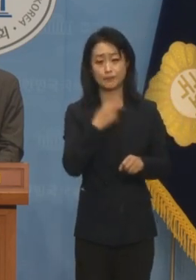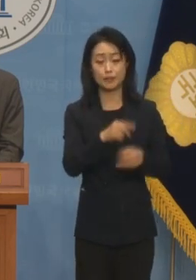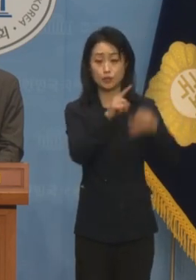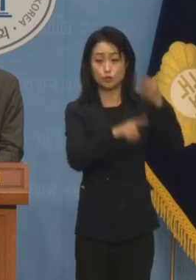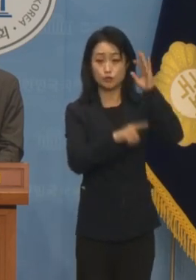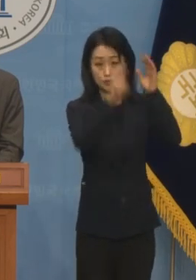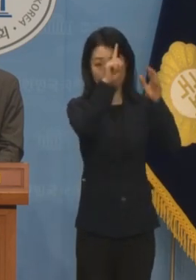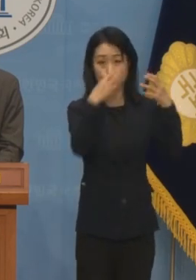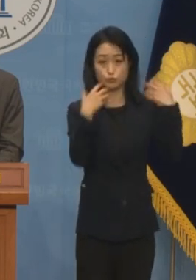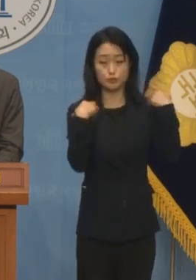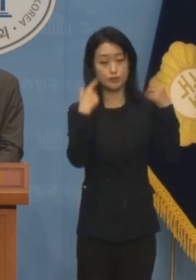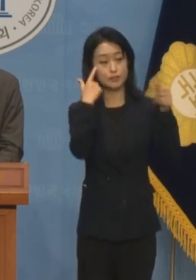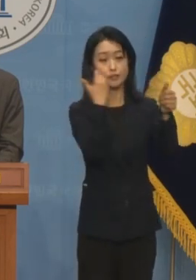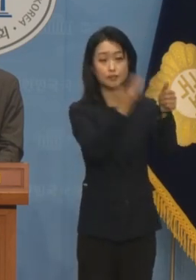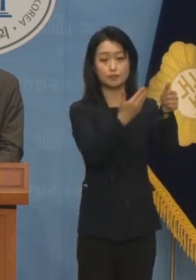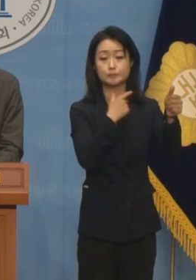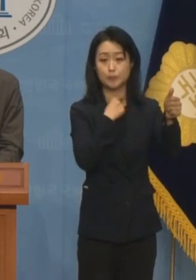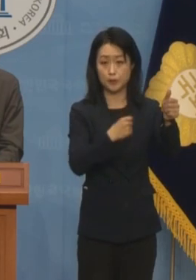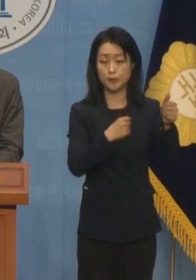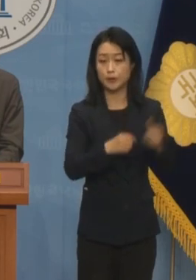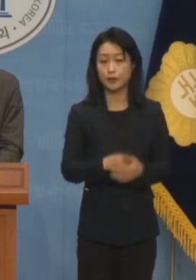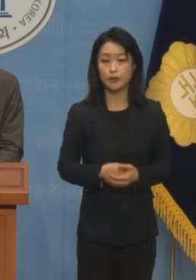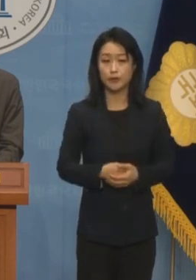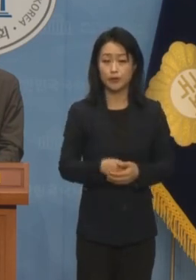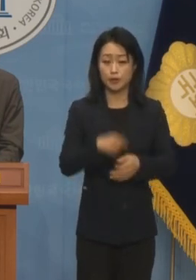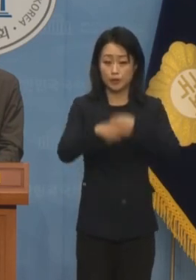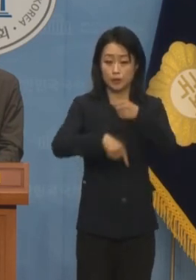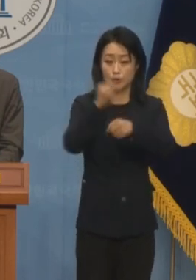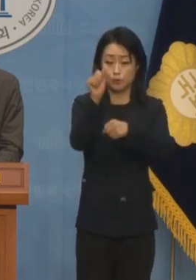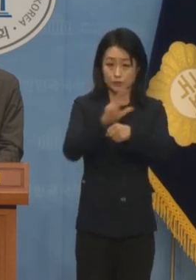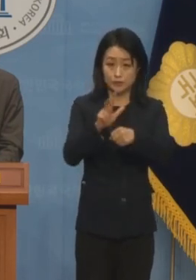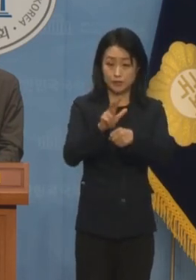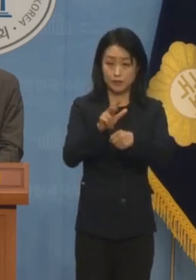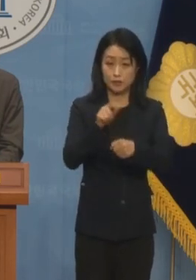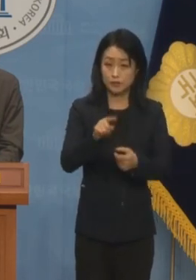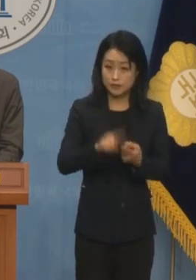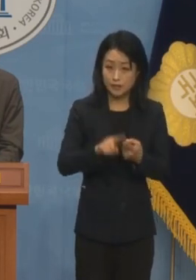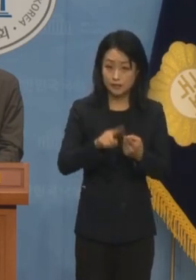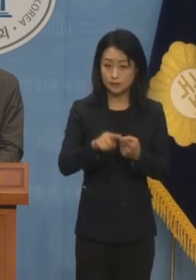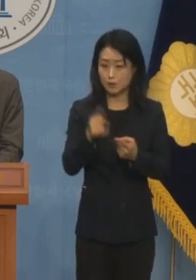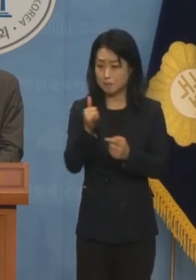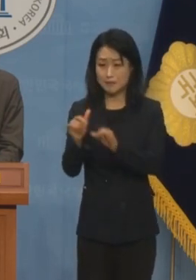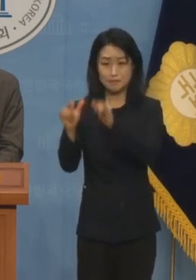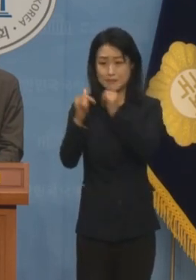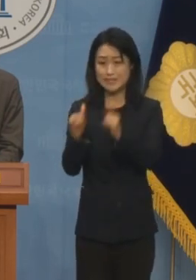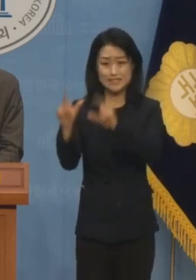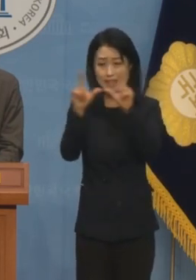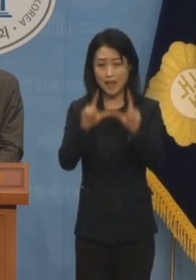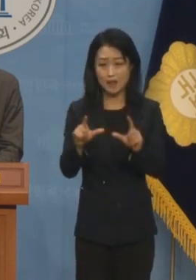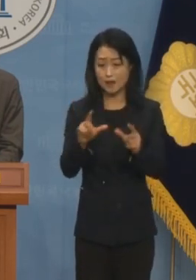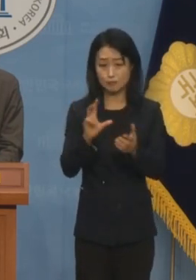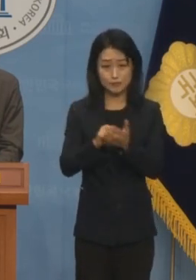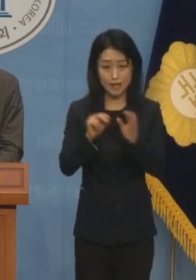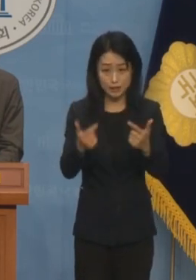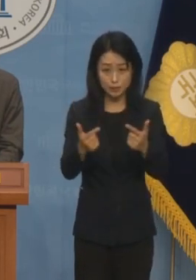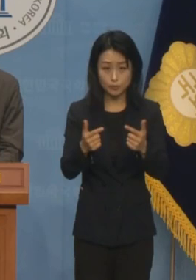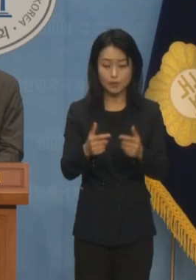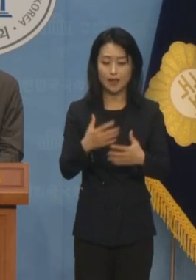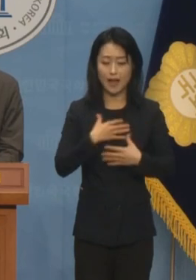정부에게 진지하게 말씀드립니다. 원전은 민생일 수 없습니다. 안전이